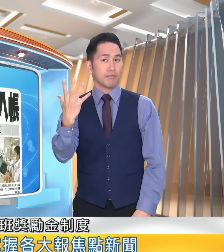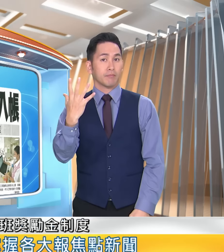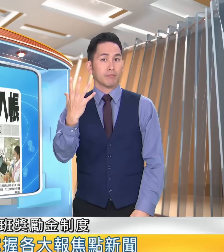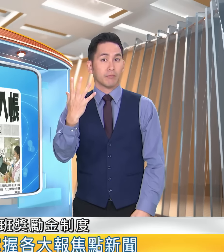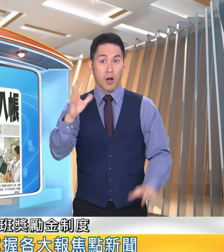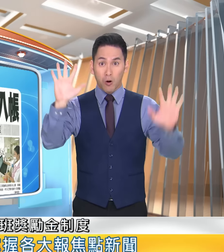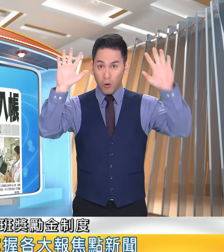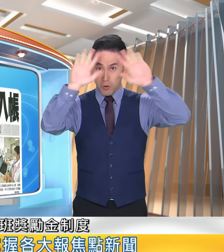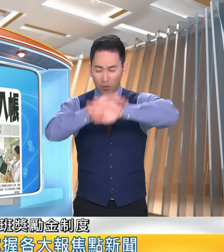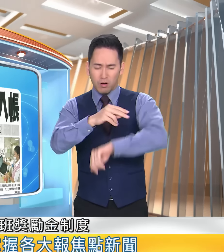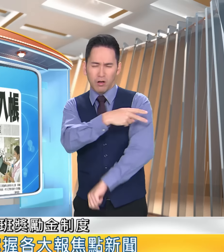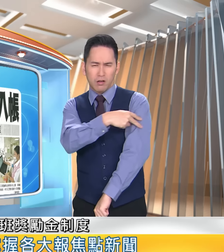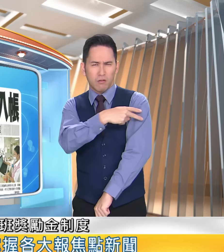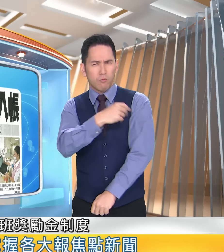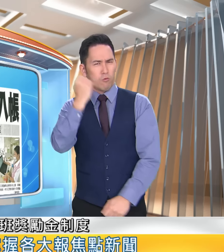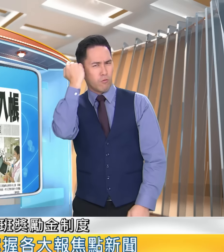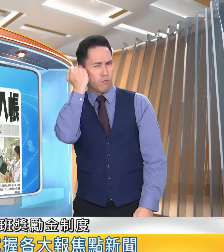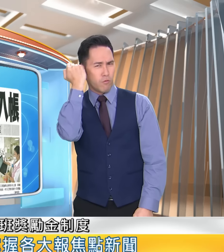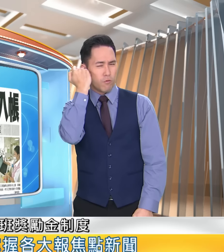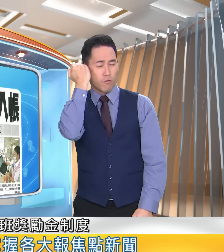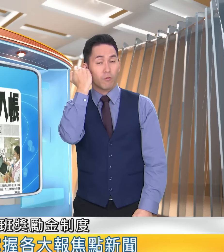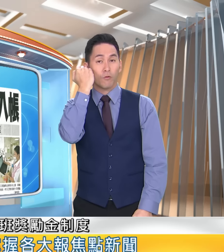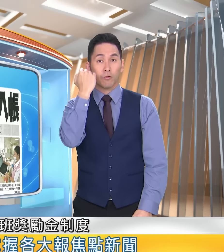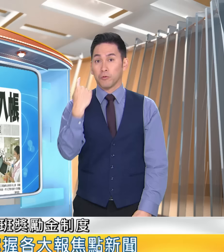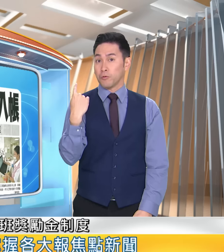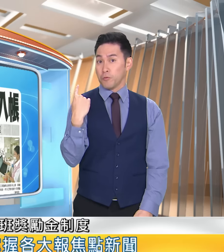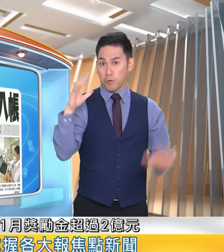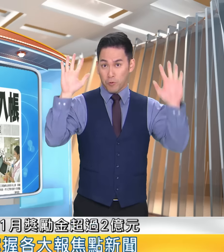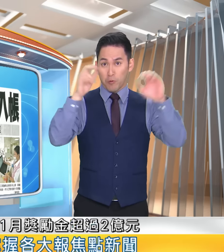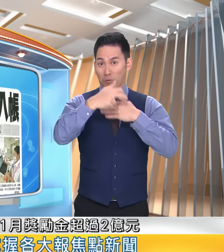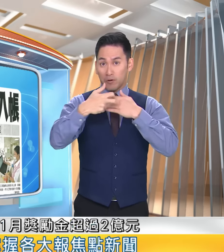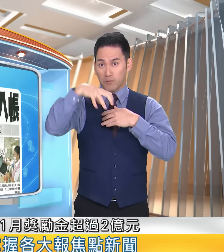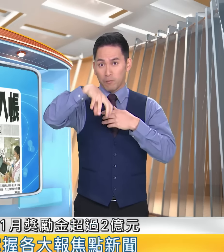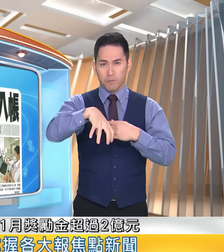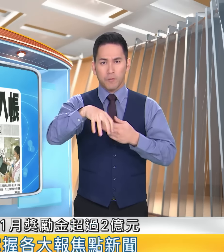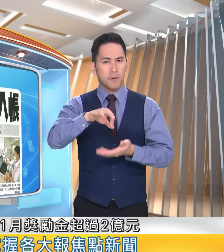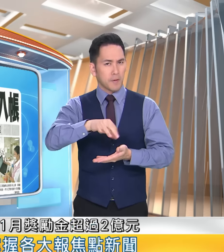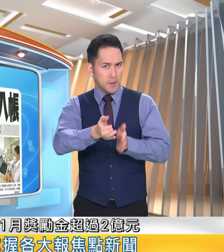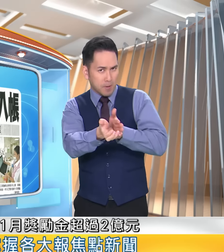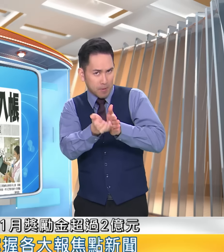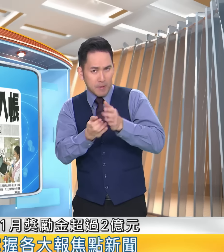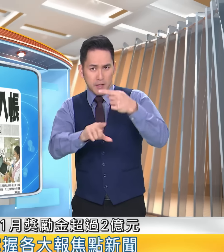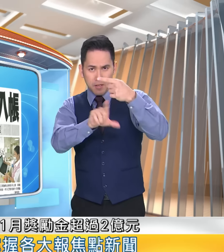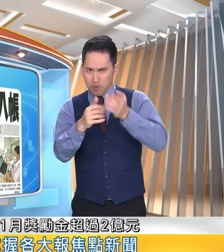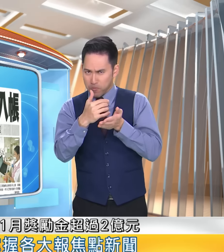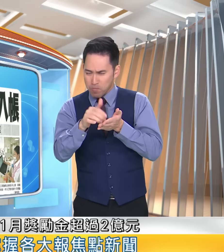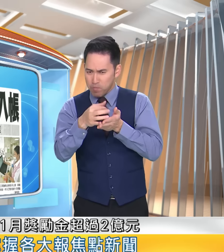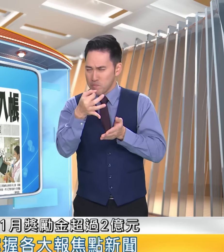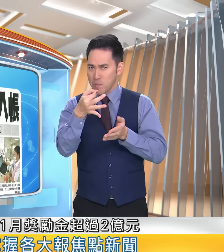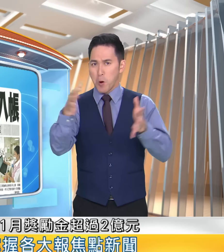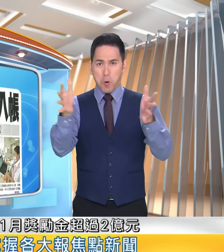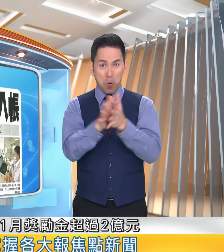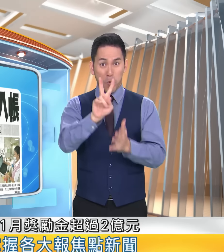规划夜班奖励金制度，昨天预先拨付一月份的奖励金超